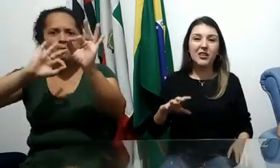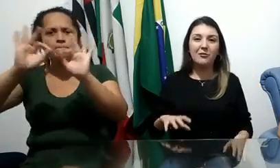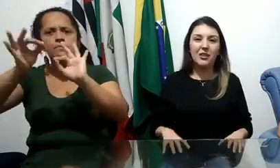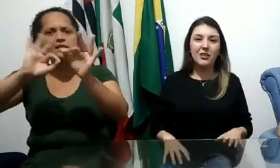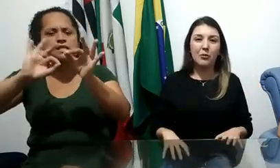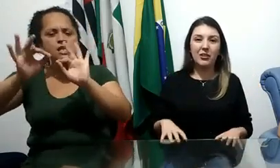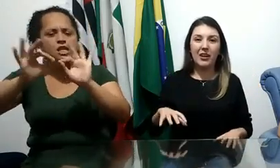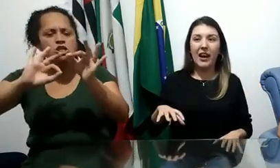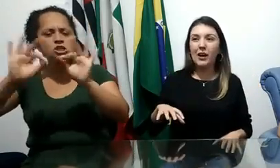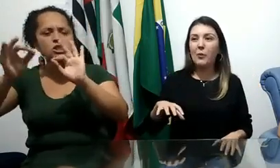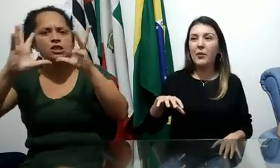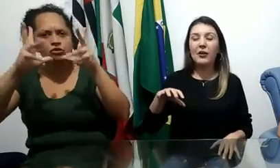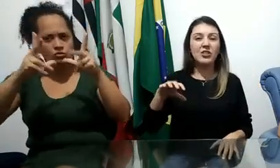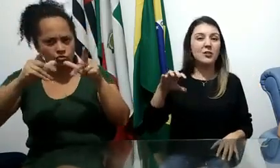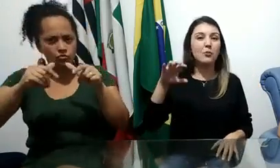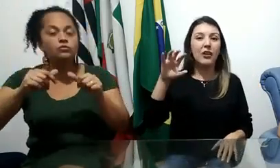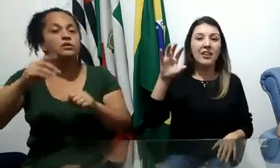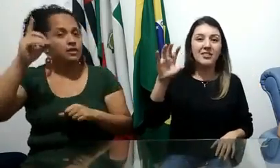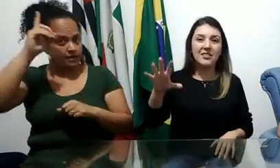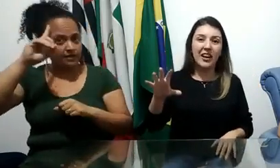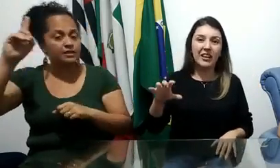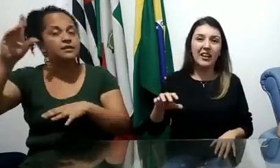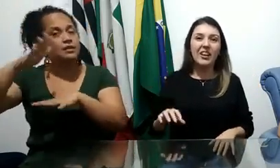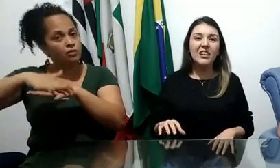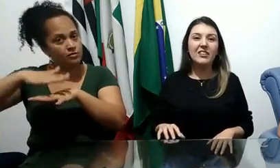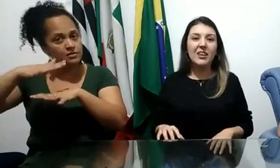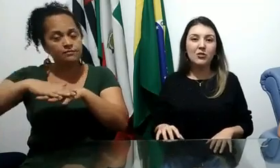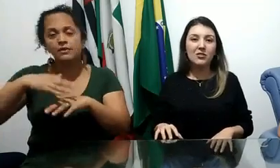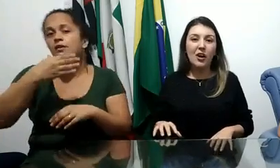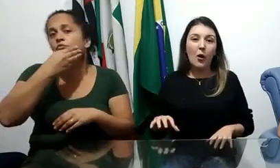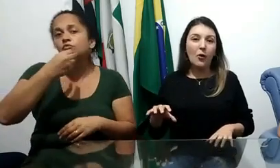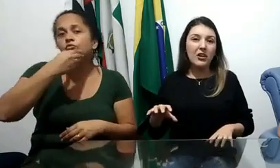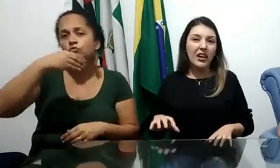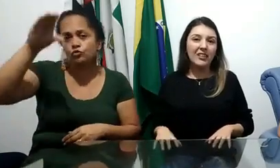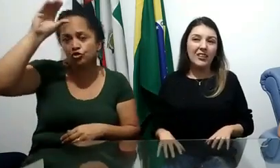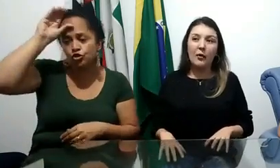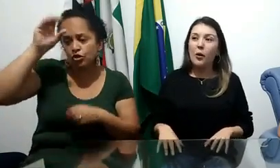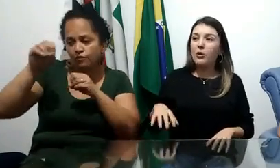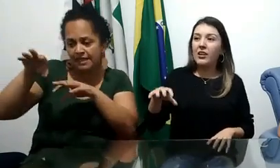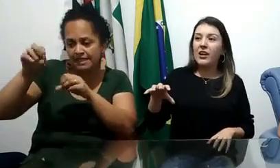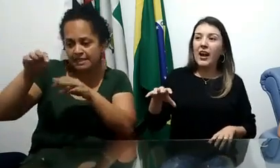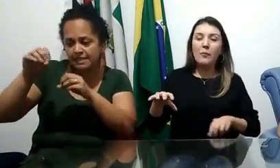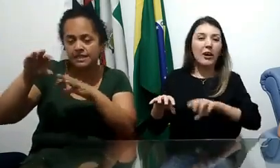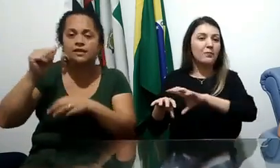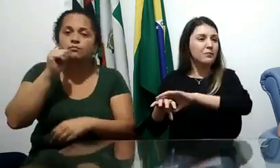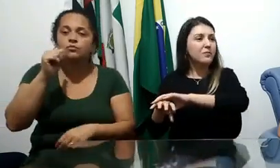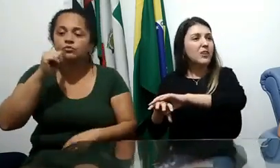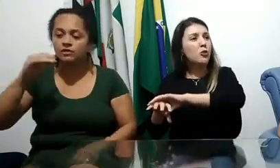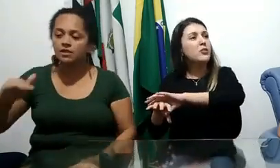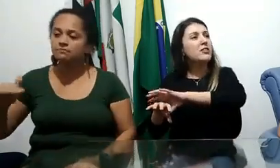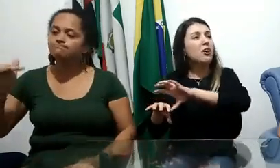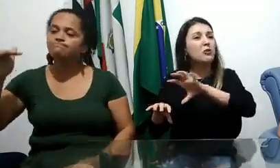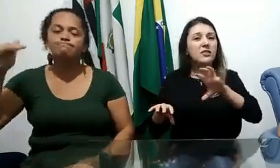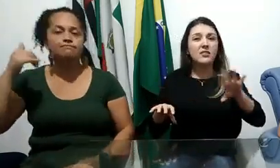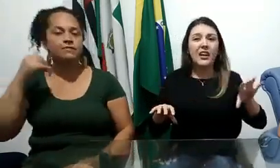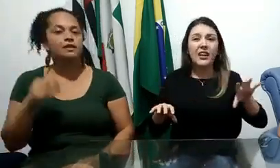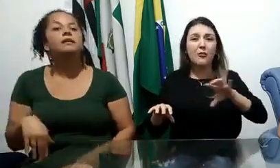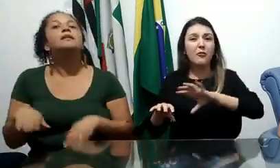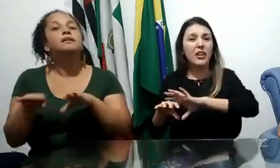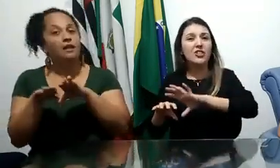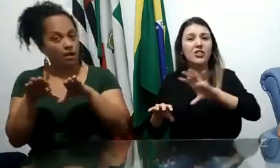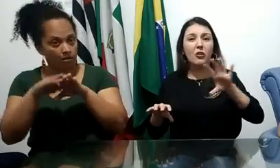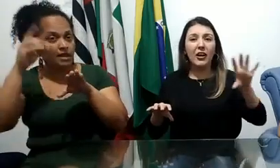Deus levanta Mordecai para discipular Esther. E Deus orienta Mordecai para conversar com